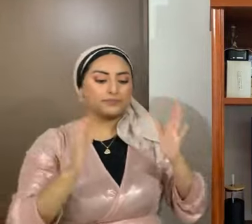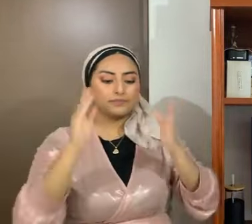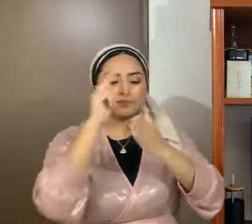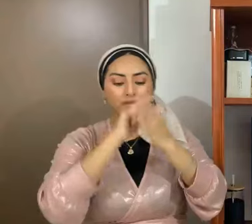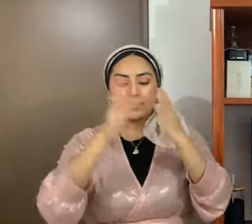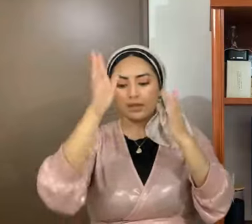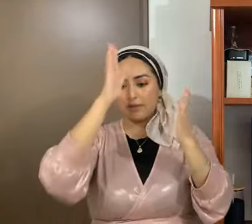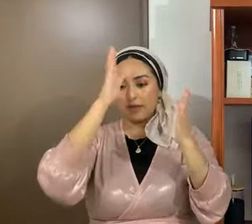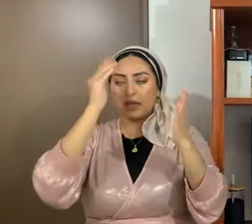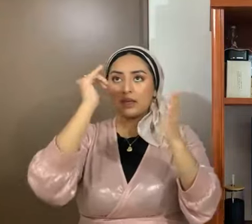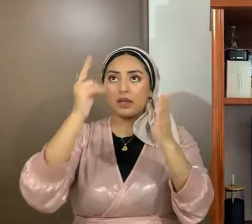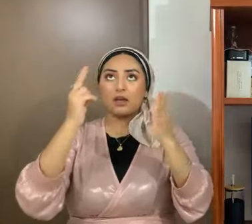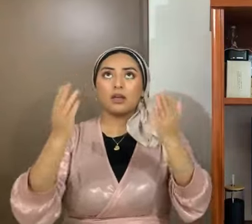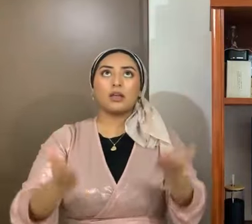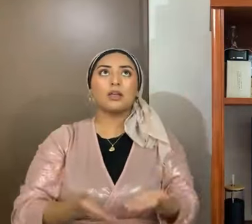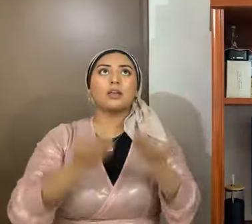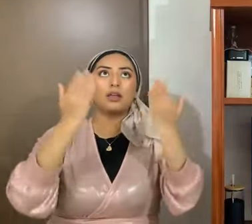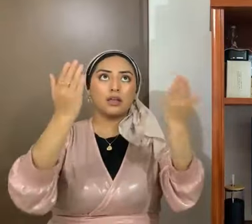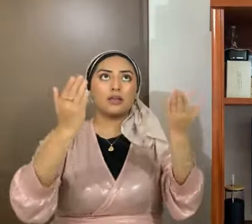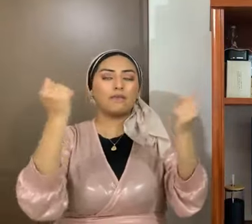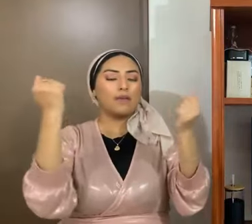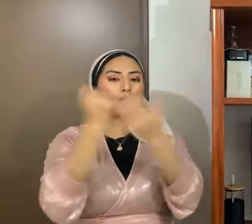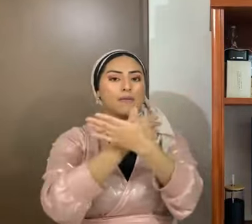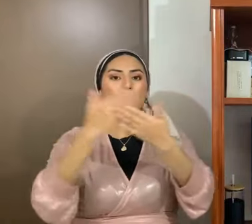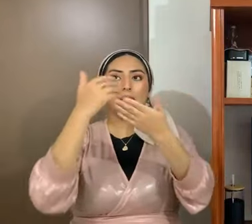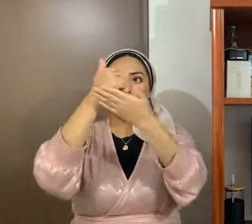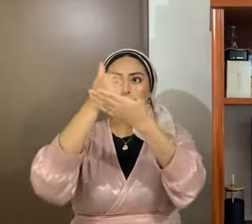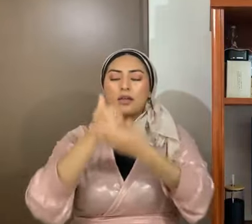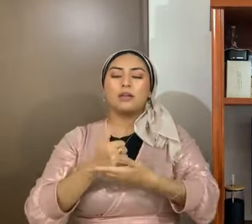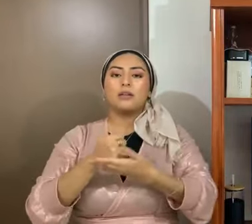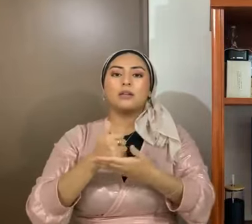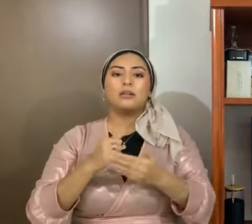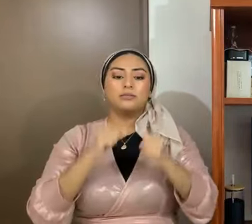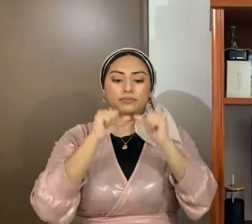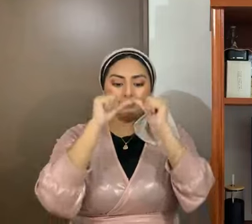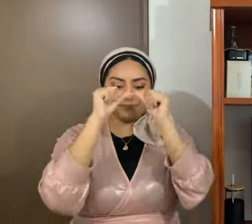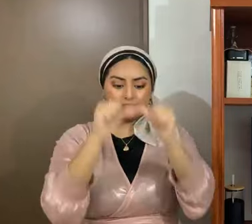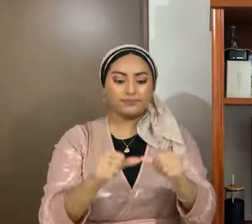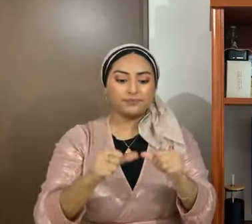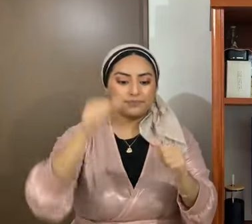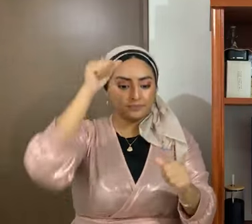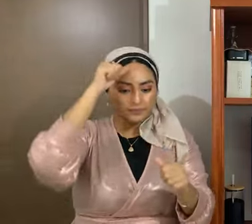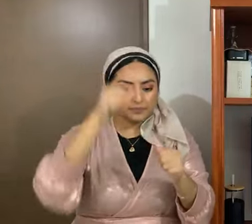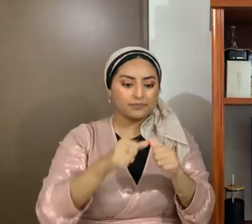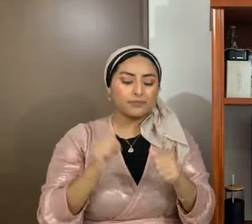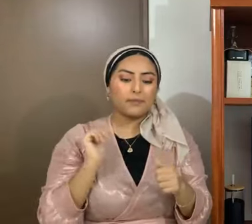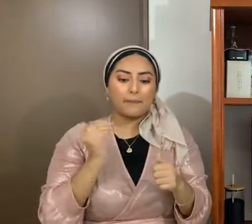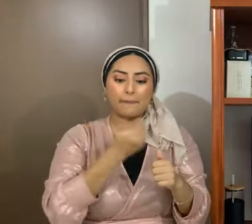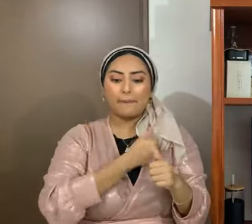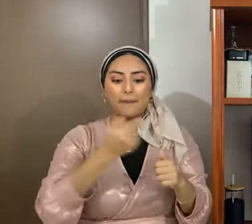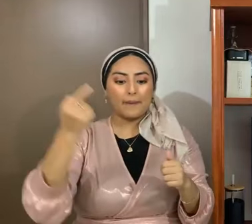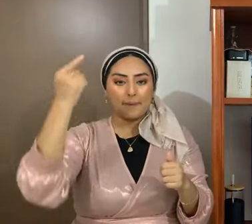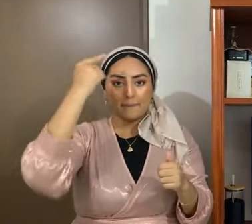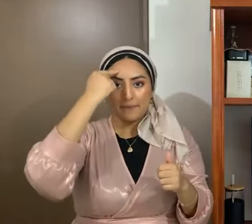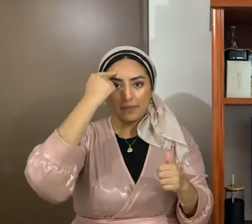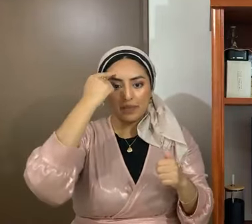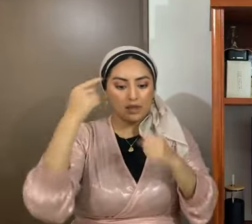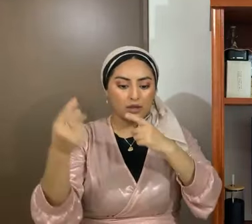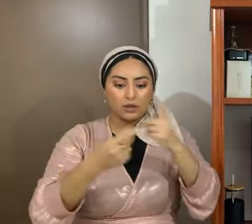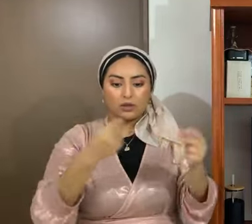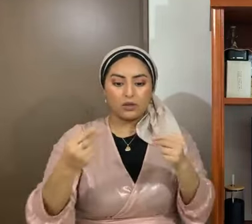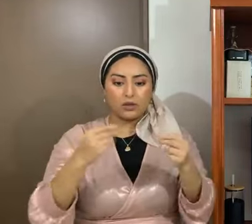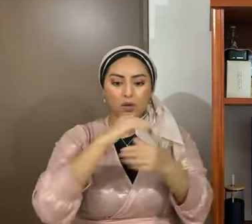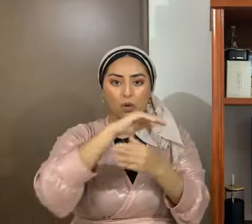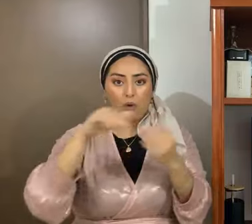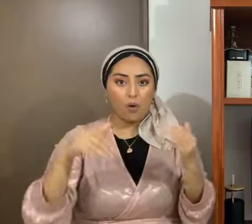tú te mereces todo, Padre. Ayúdanos a siempre tenerlo presente en nuestro pensamiento. A hacer cada